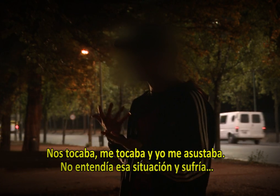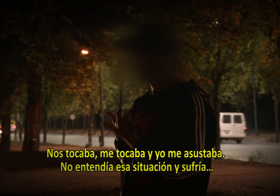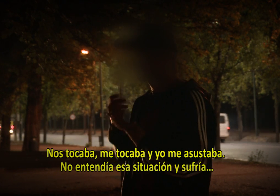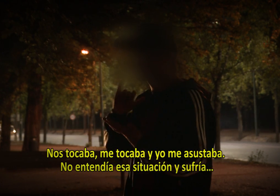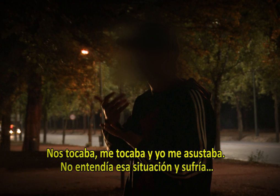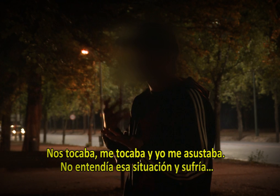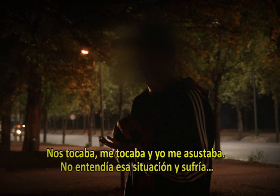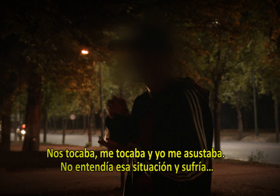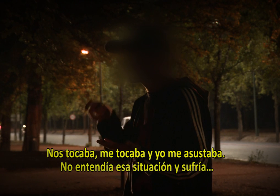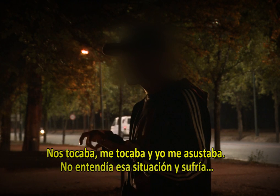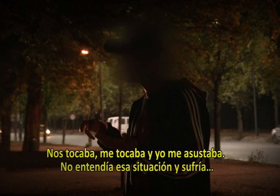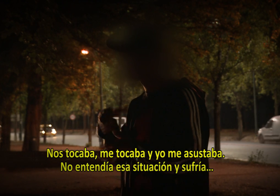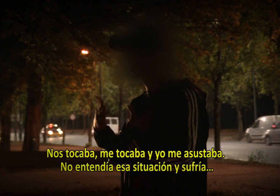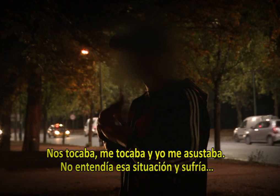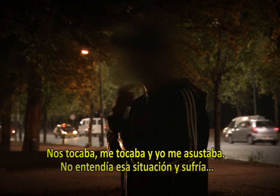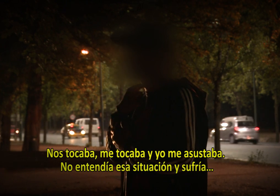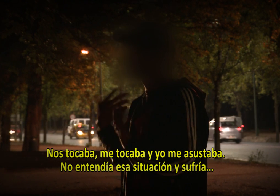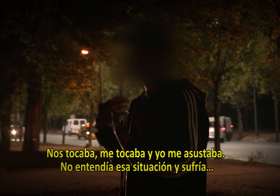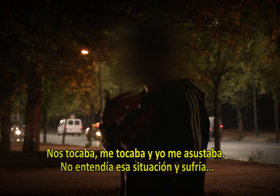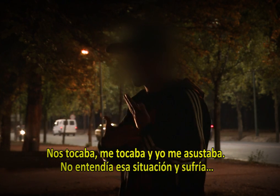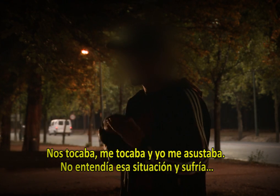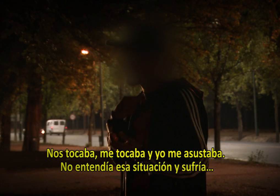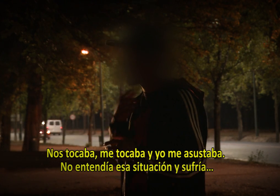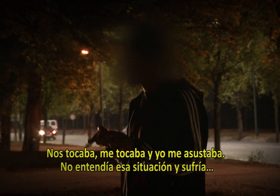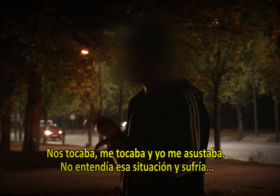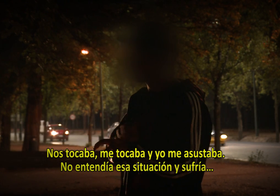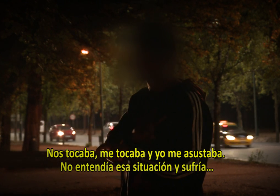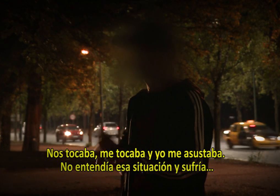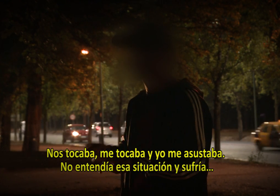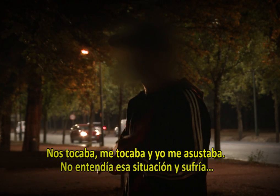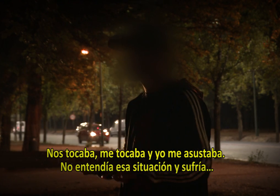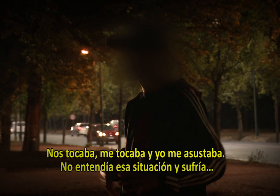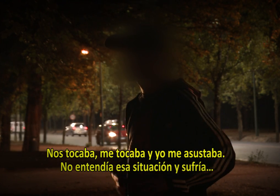me tocaba y yo me asustaba. No entendía esa situación y sufría.